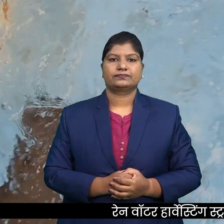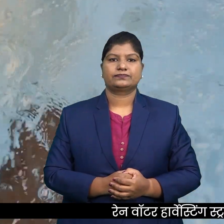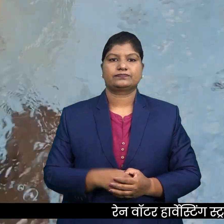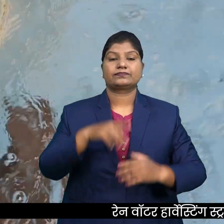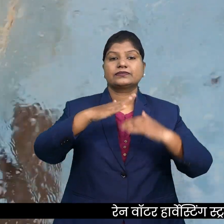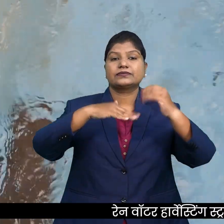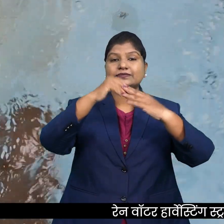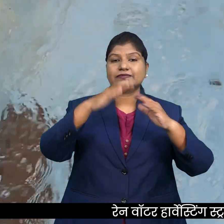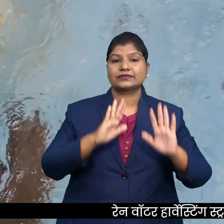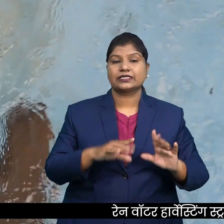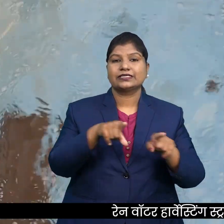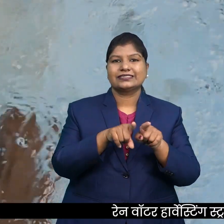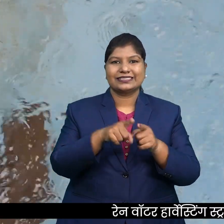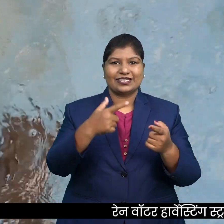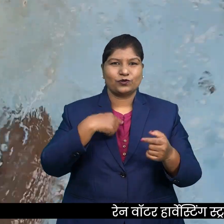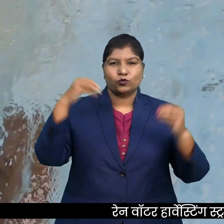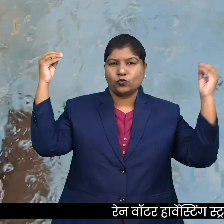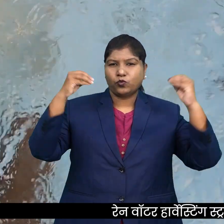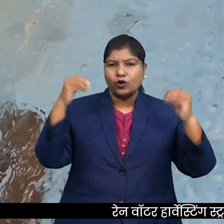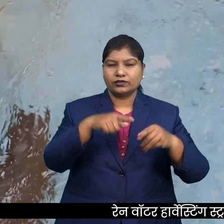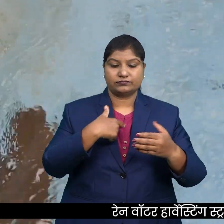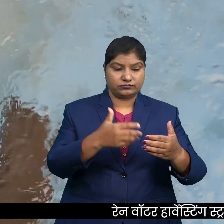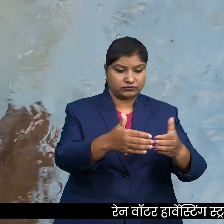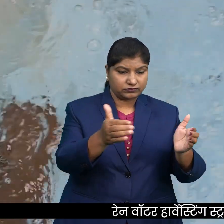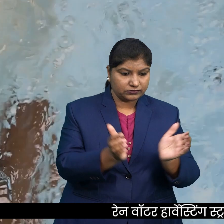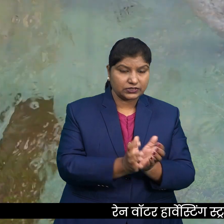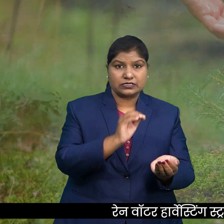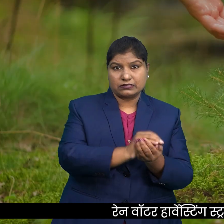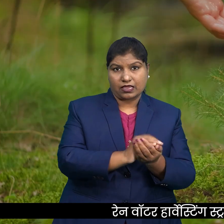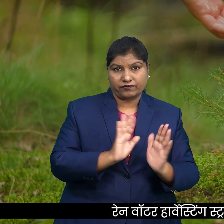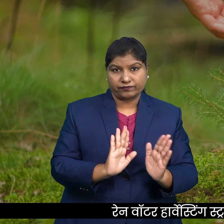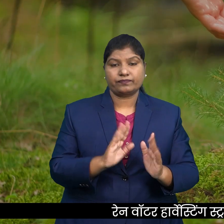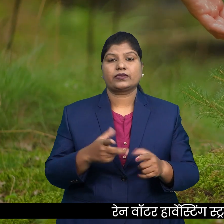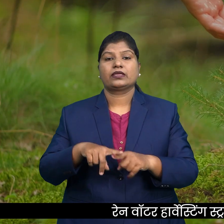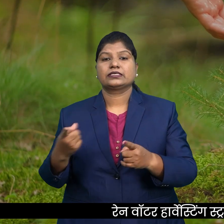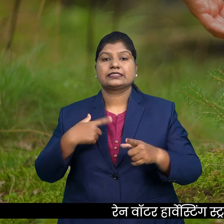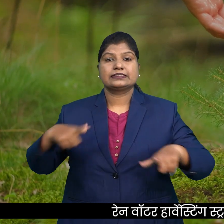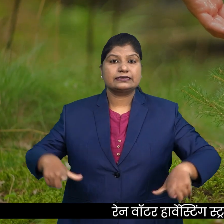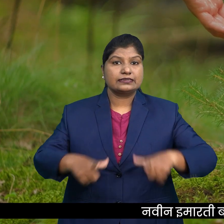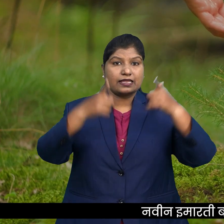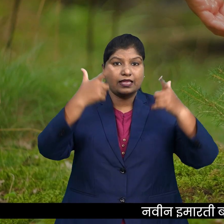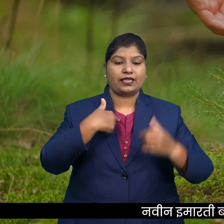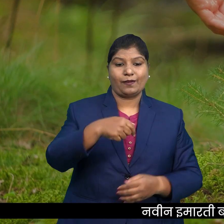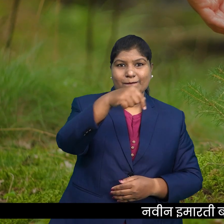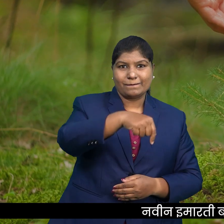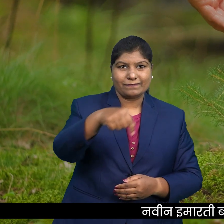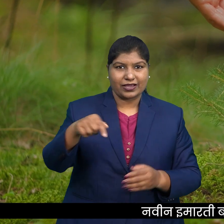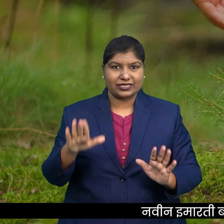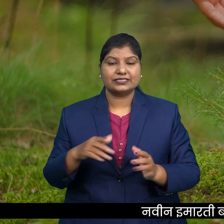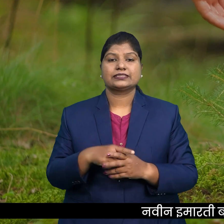रेन वॉटर हार्वेस्टिंग, स्ट्रक्चरिंग बांधकाम, वृक्षारोपण, नवीन